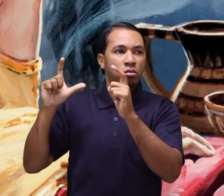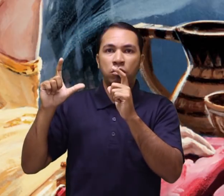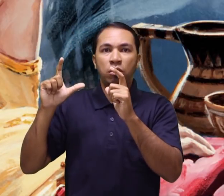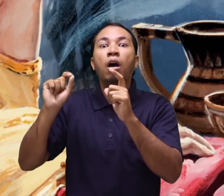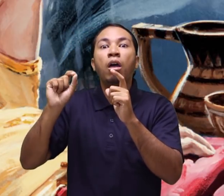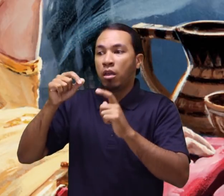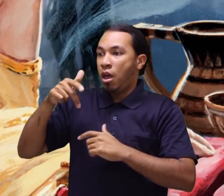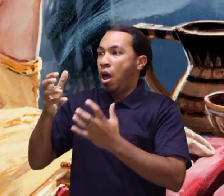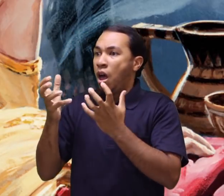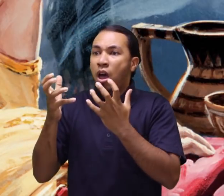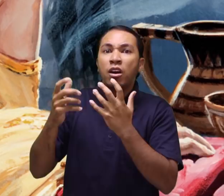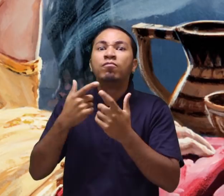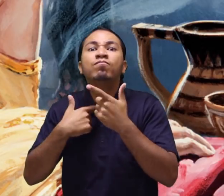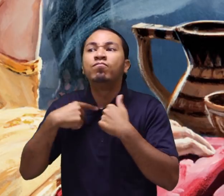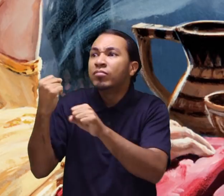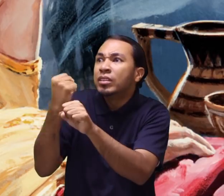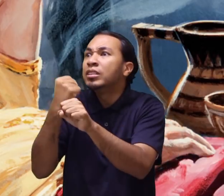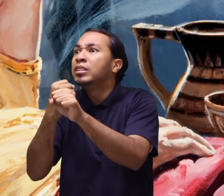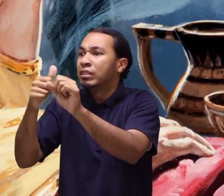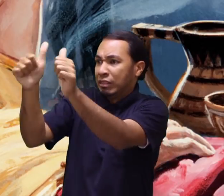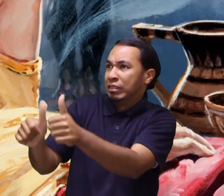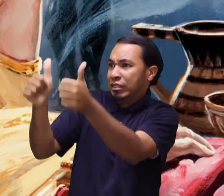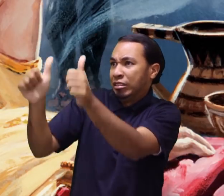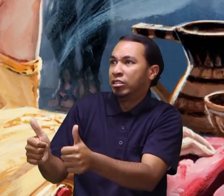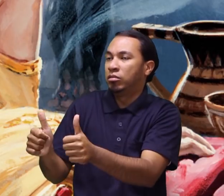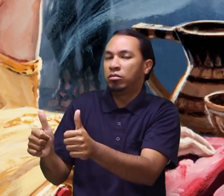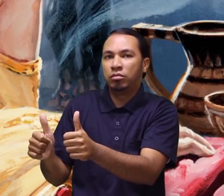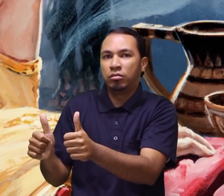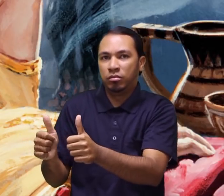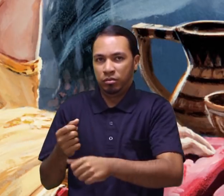que decidiu fazer uma estátua coberta de ouro.